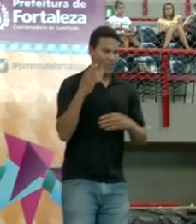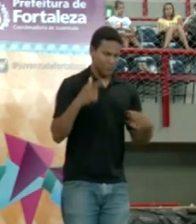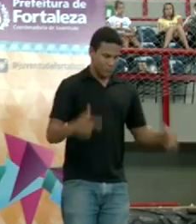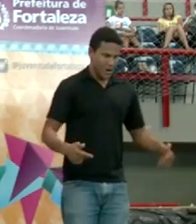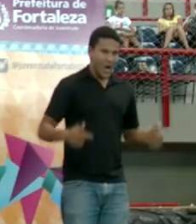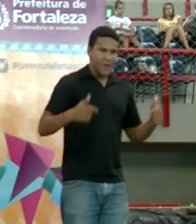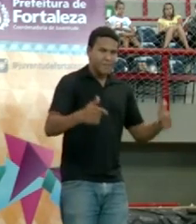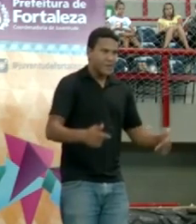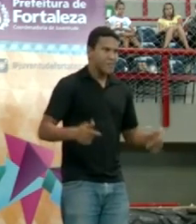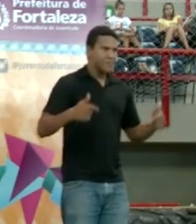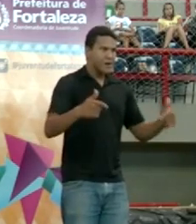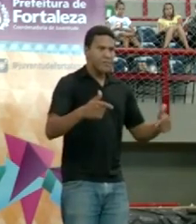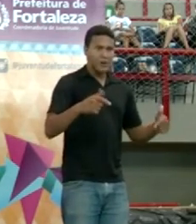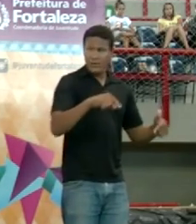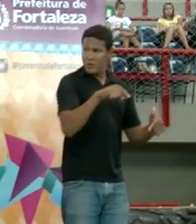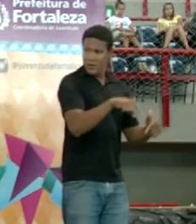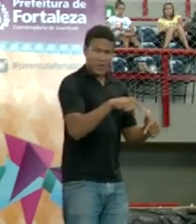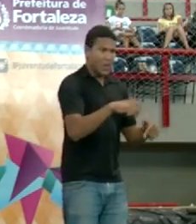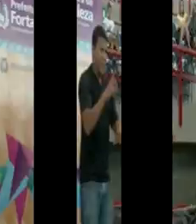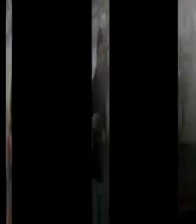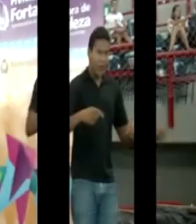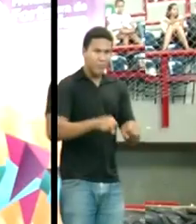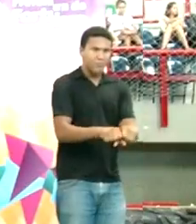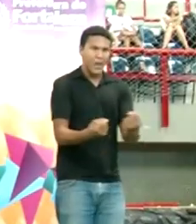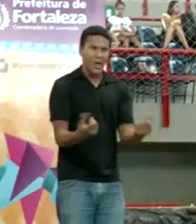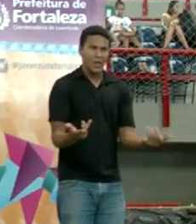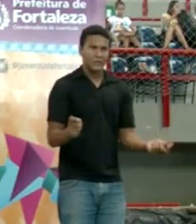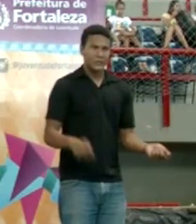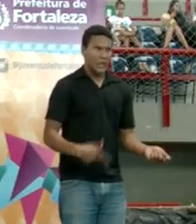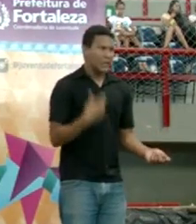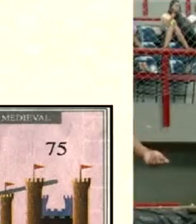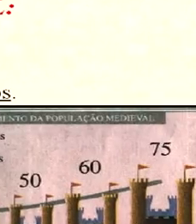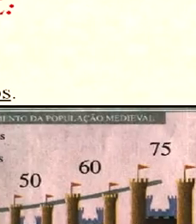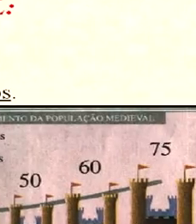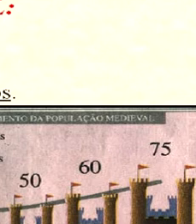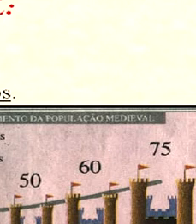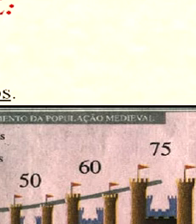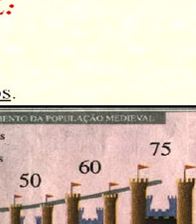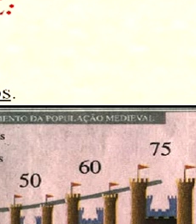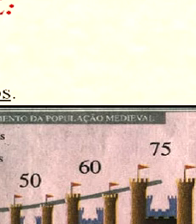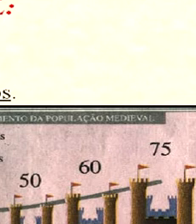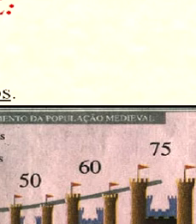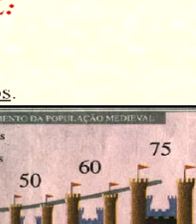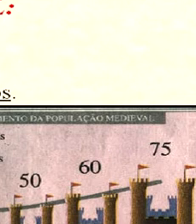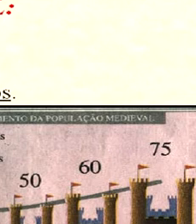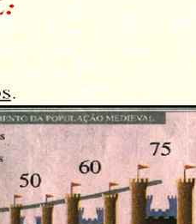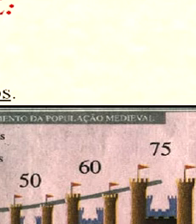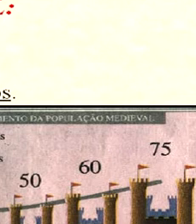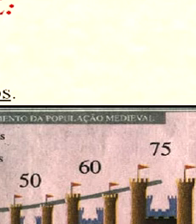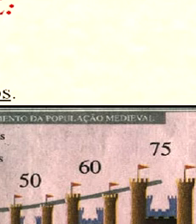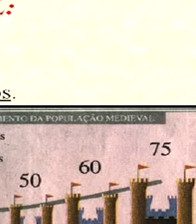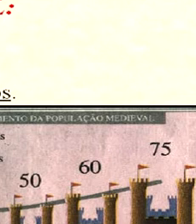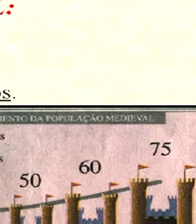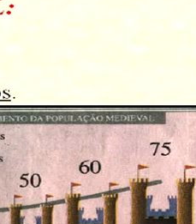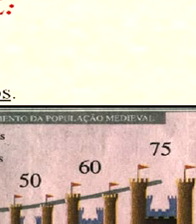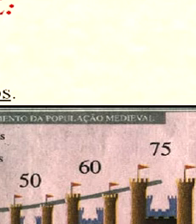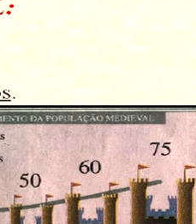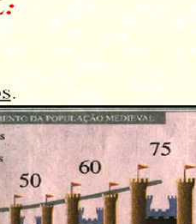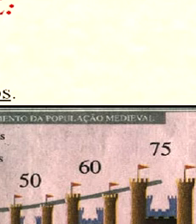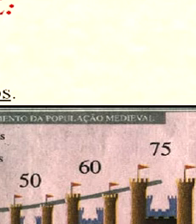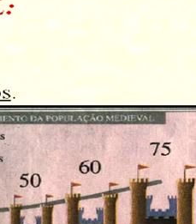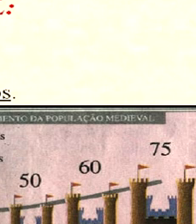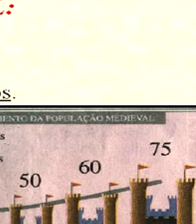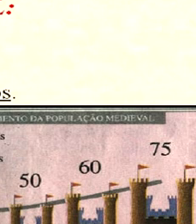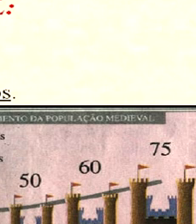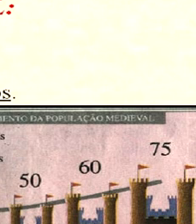Tá certo? Então o comércio era muito pequeno, beleza? Ó, esse crescimento populacional que a gente está dizendo